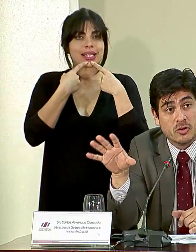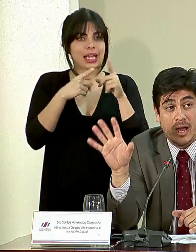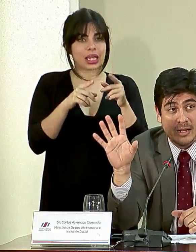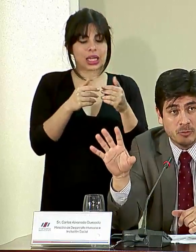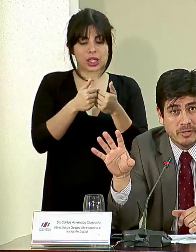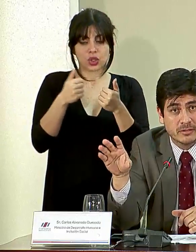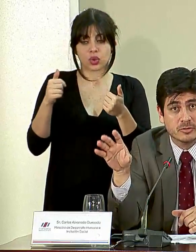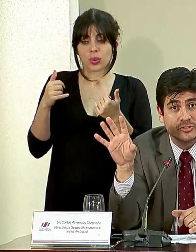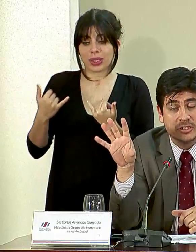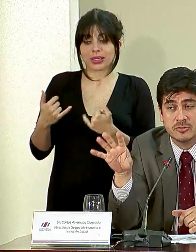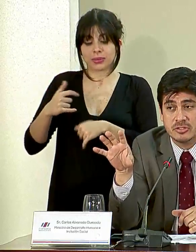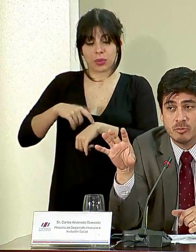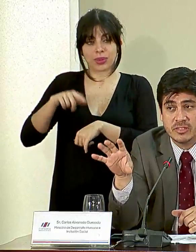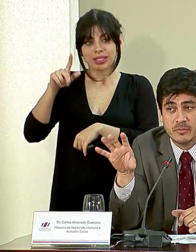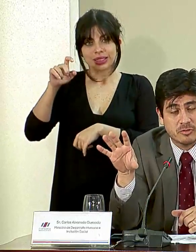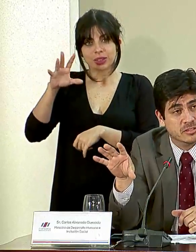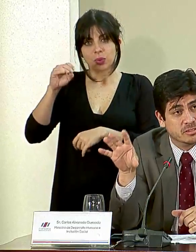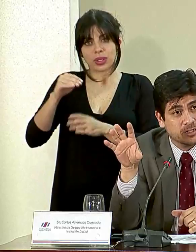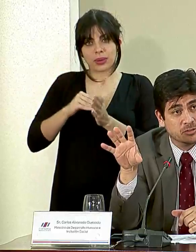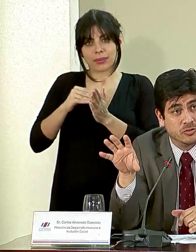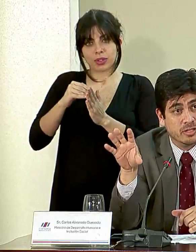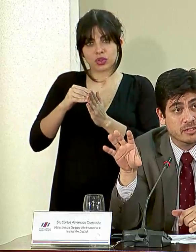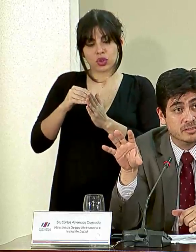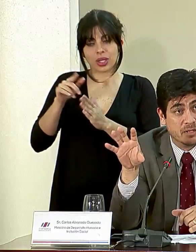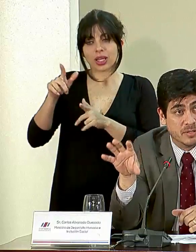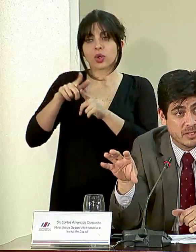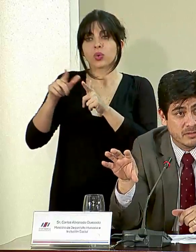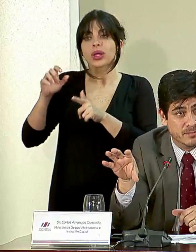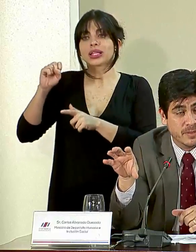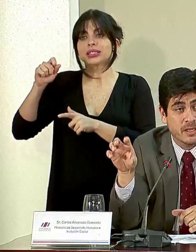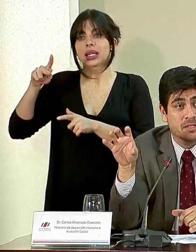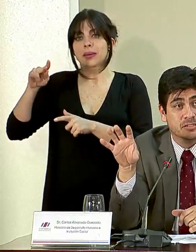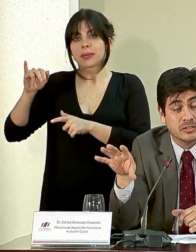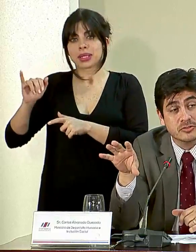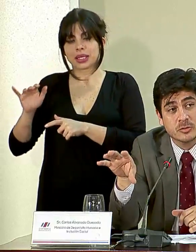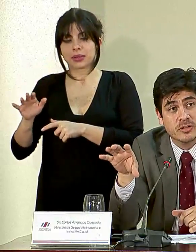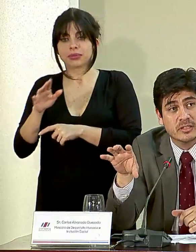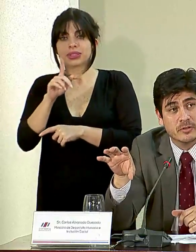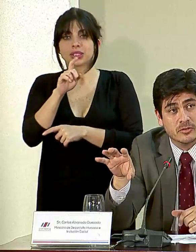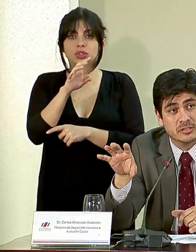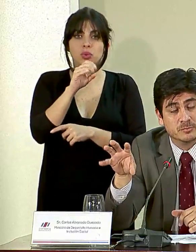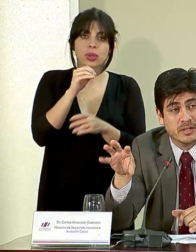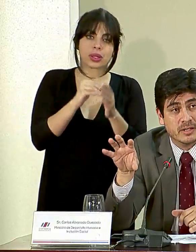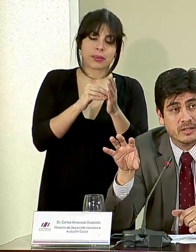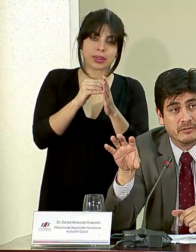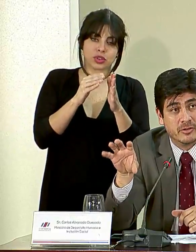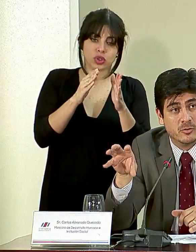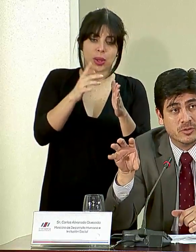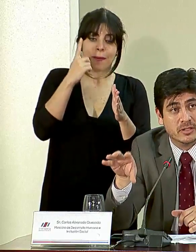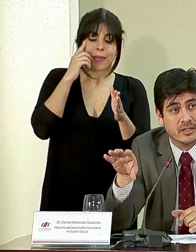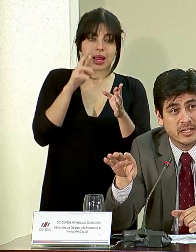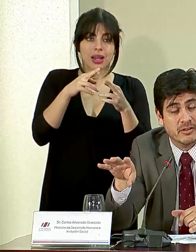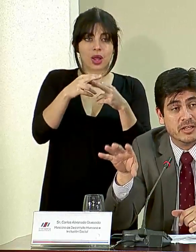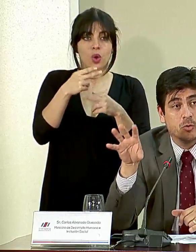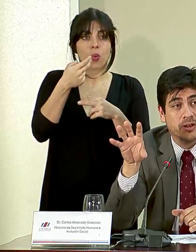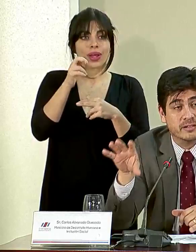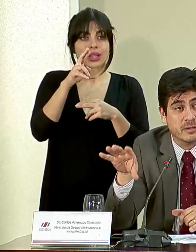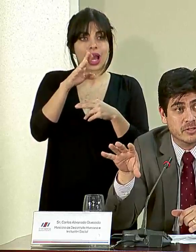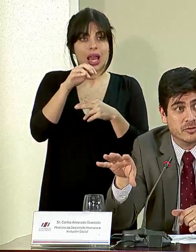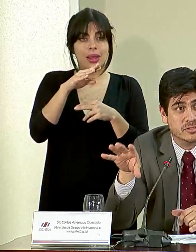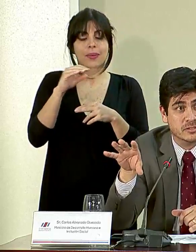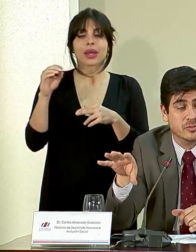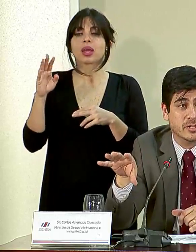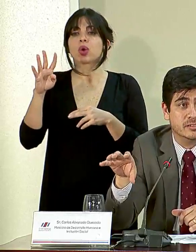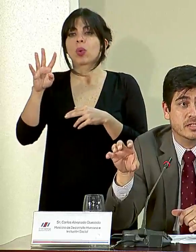decreto. Son al momento 150 millones en la zona de Sarapiquí, 150 millones para la región Huetar Caribe y